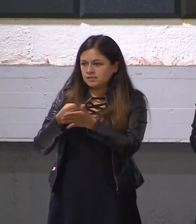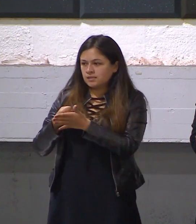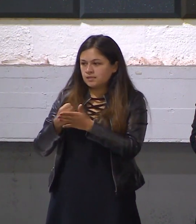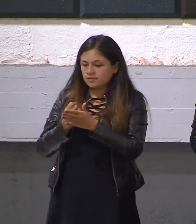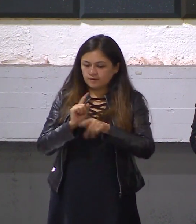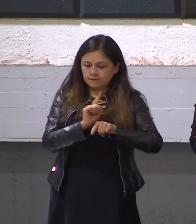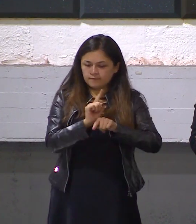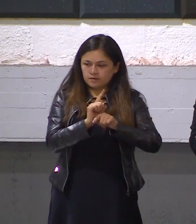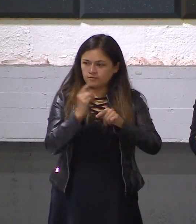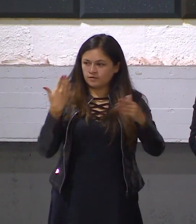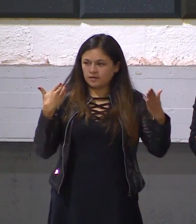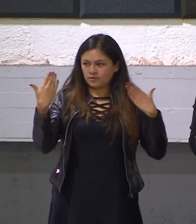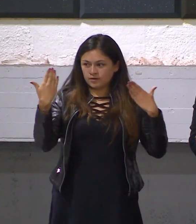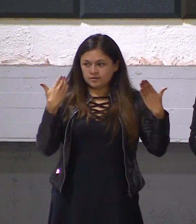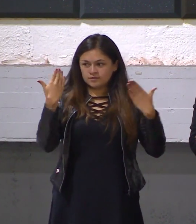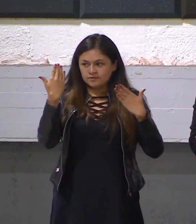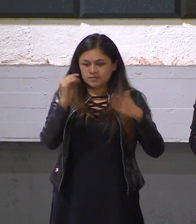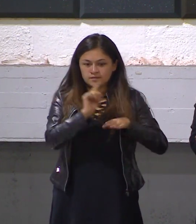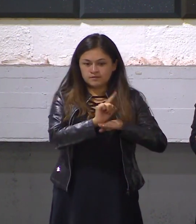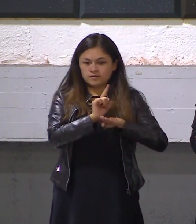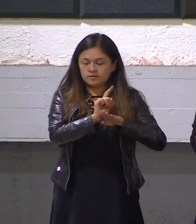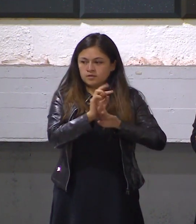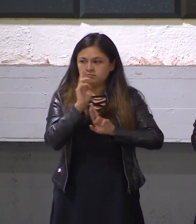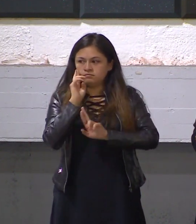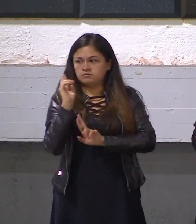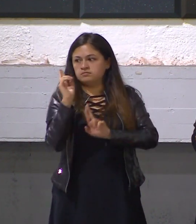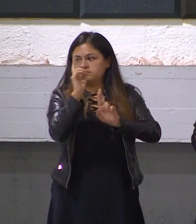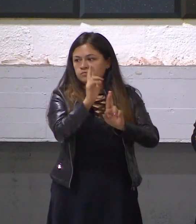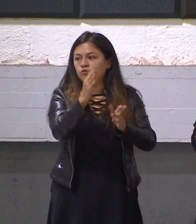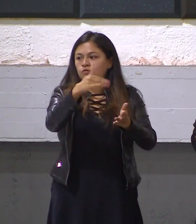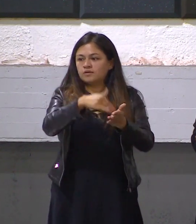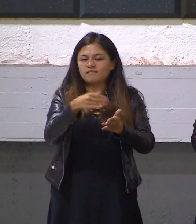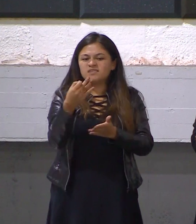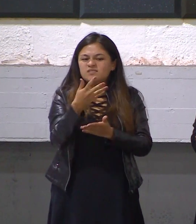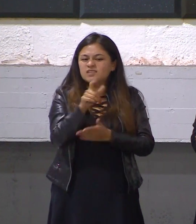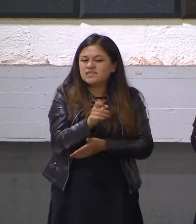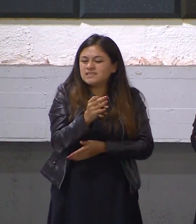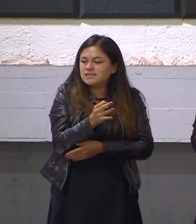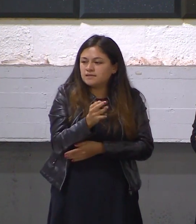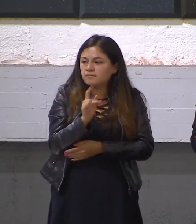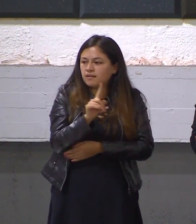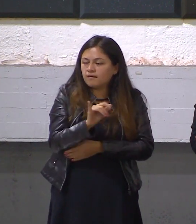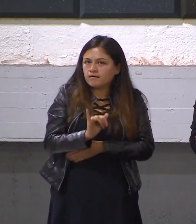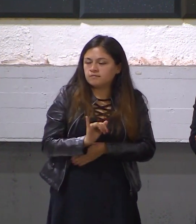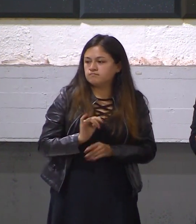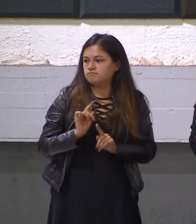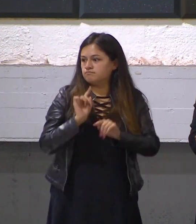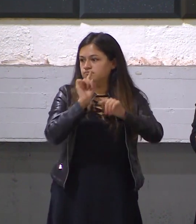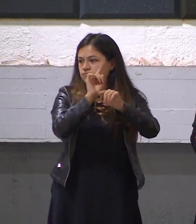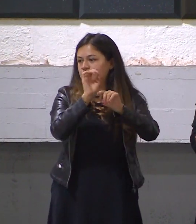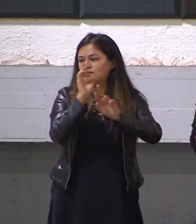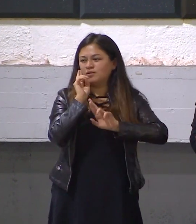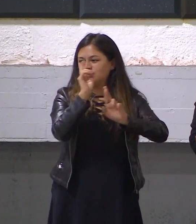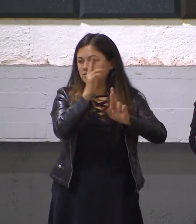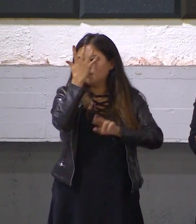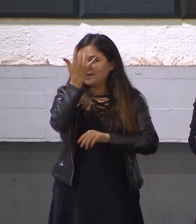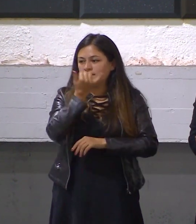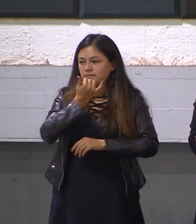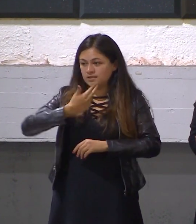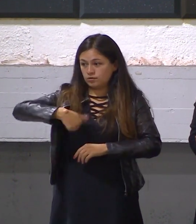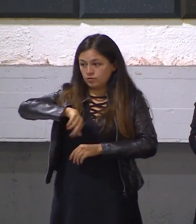la facultad de educación física donde siempre ha debido estar porque nosotros tenemos que